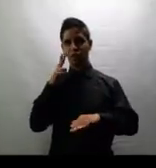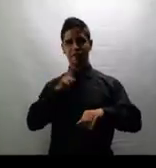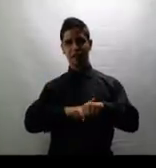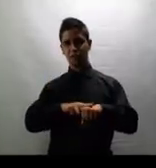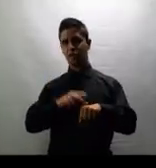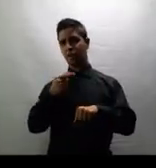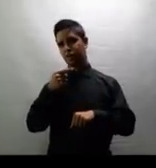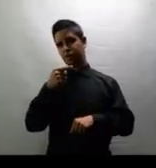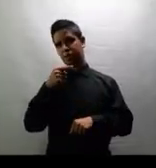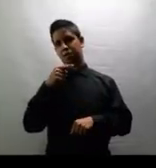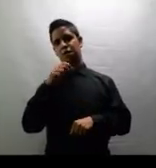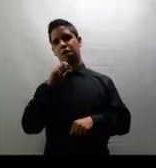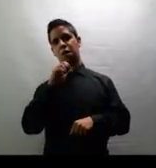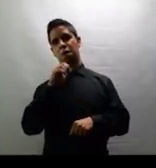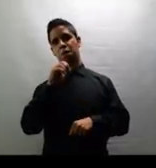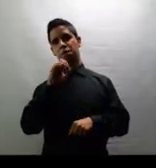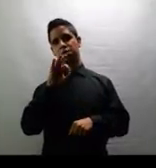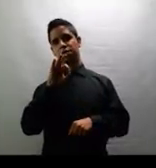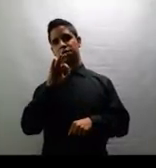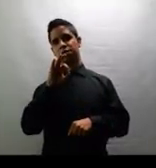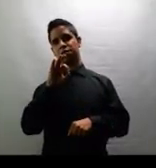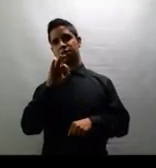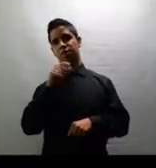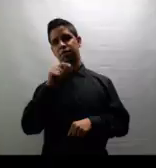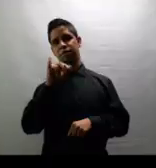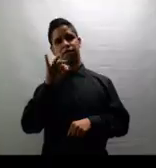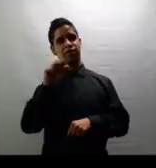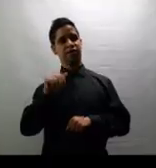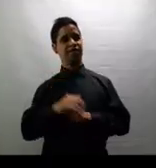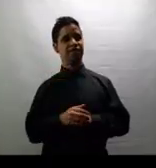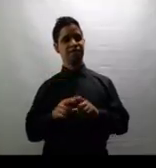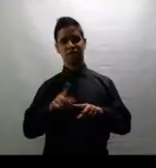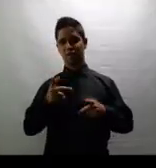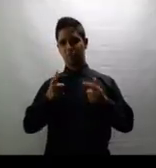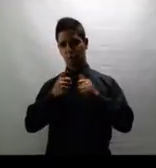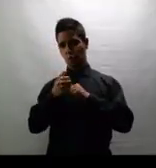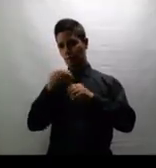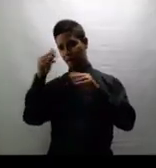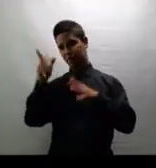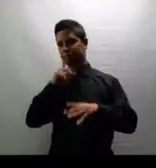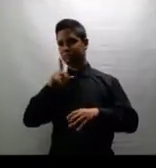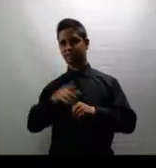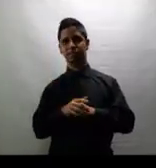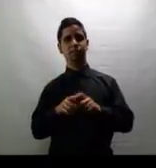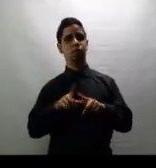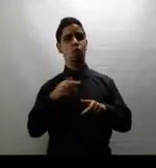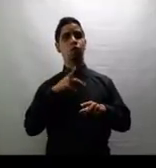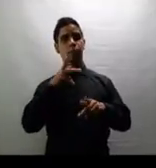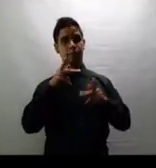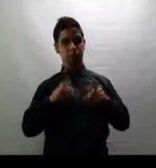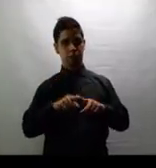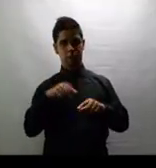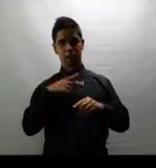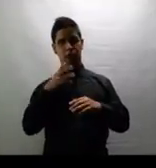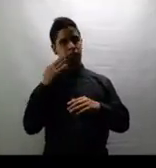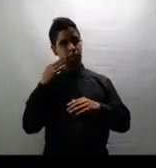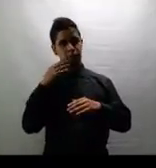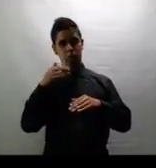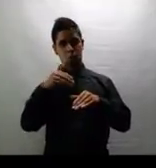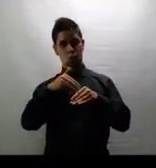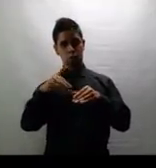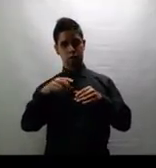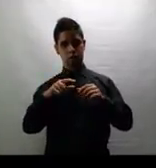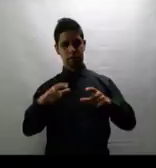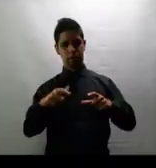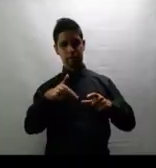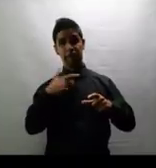una persona no es que vivo con nuestro una persona cortó la cola pero resultó que fue que es una cola super